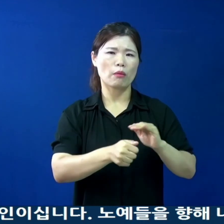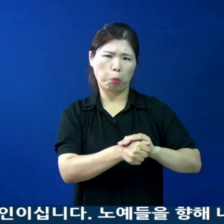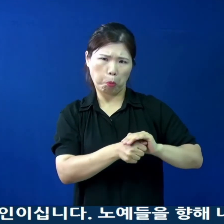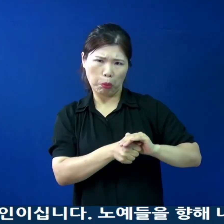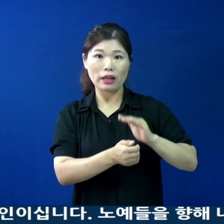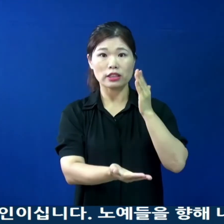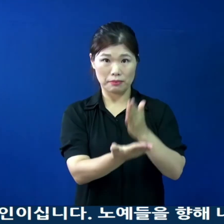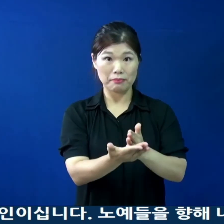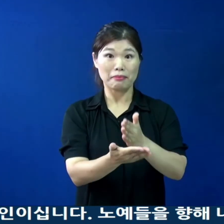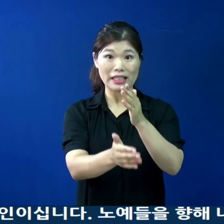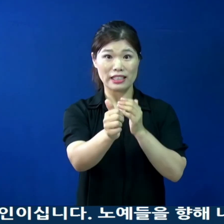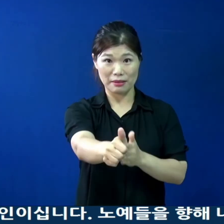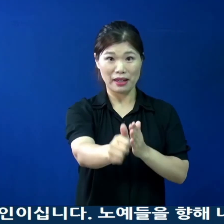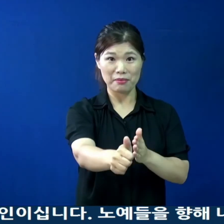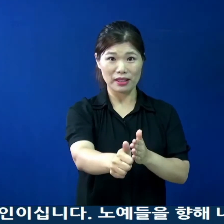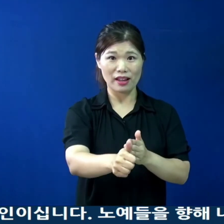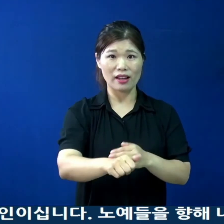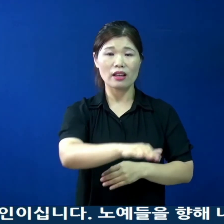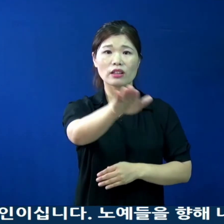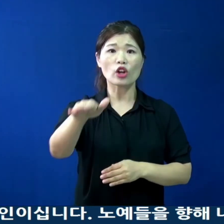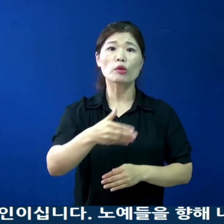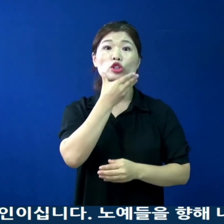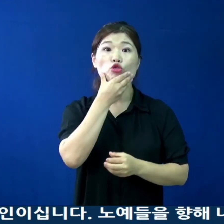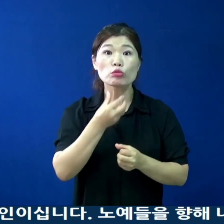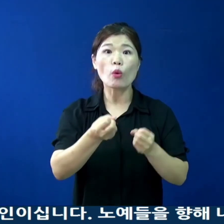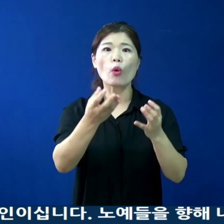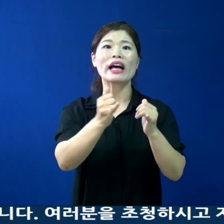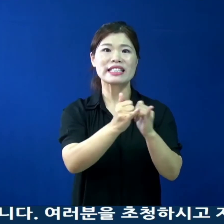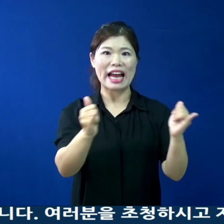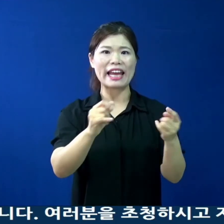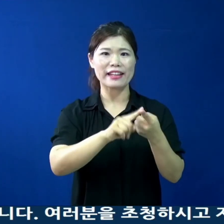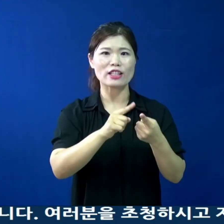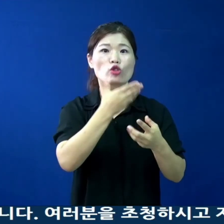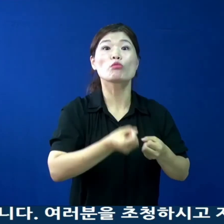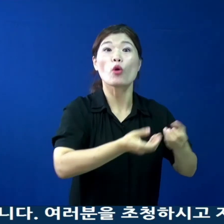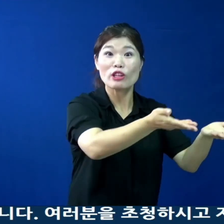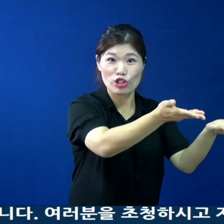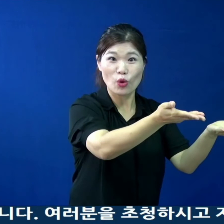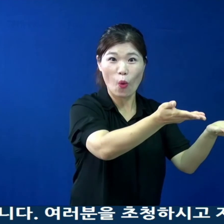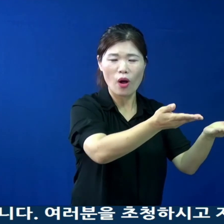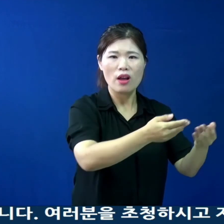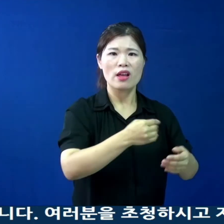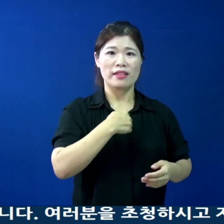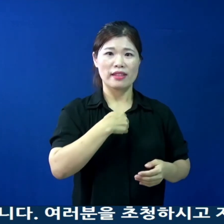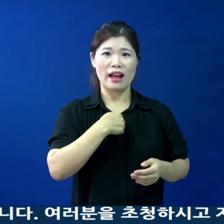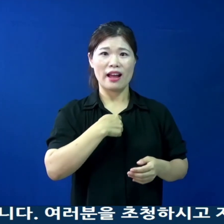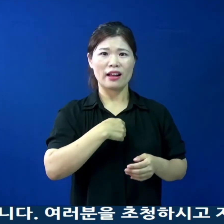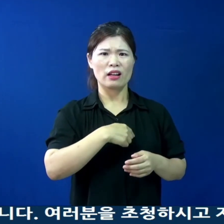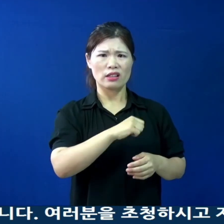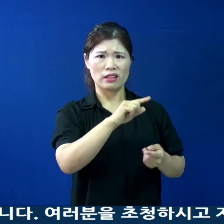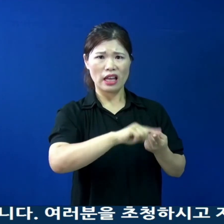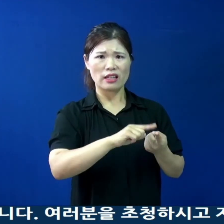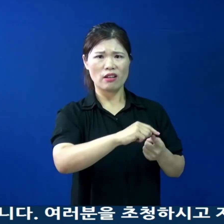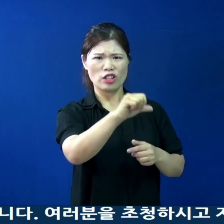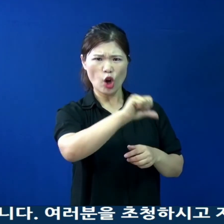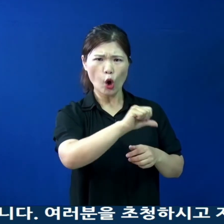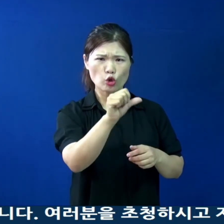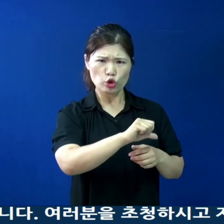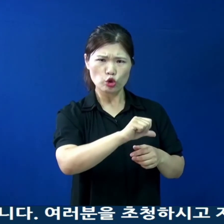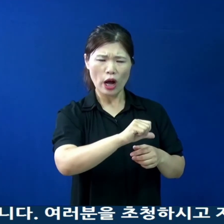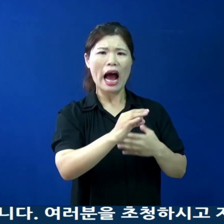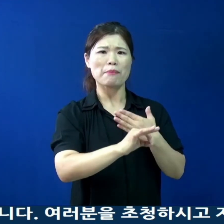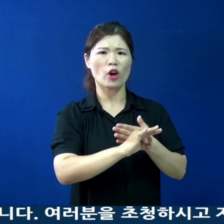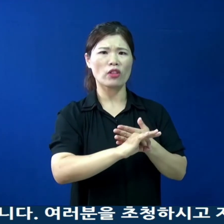마십시오. 여러분을 축복하는 자를 축복하시고 여러분을 저주하는 자를 저주하시는 분이 하나님이십니다.